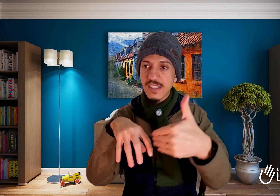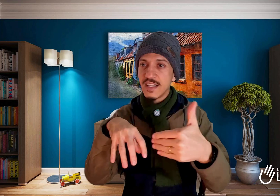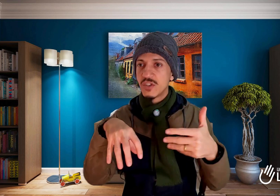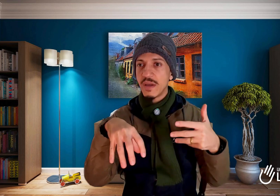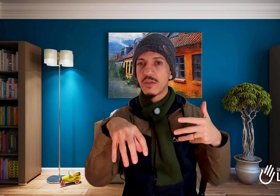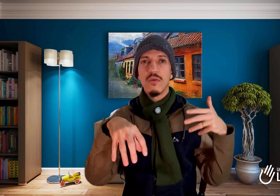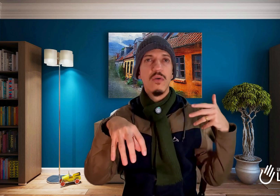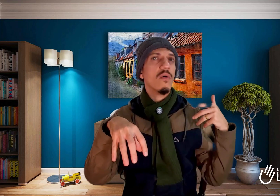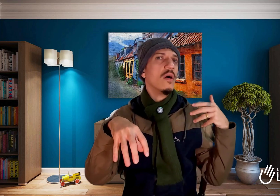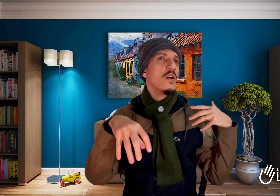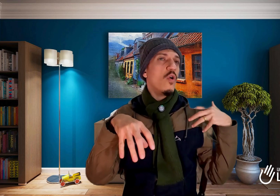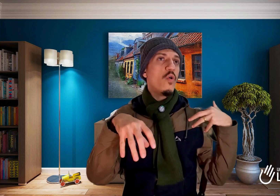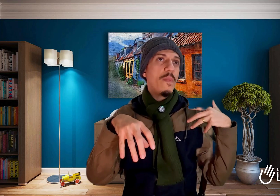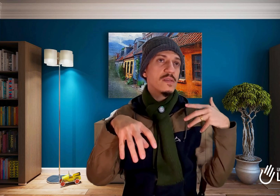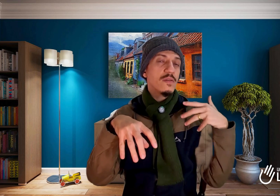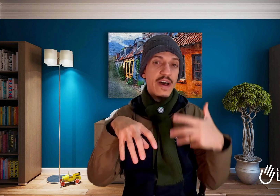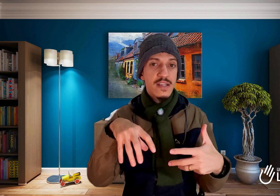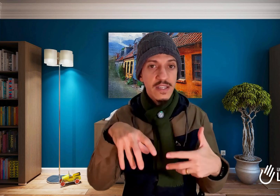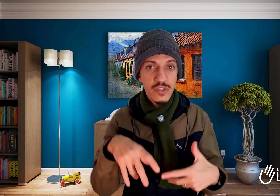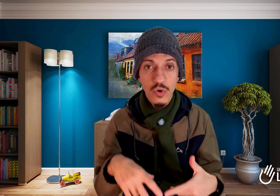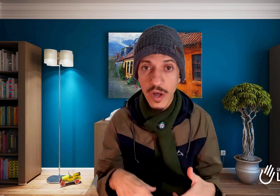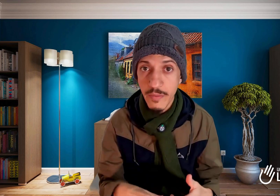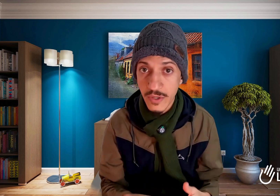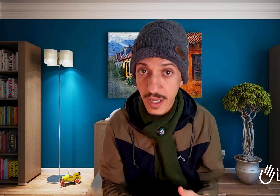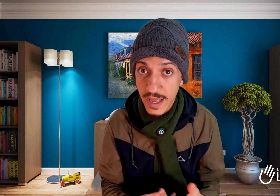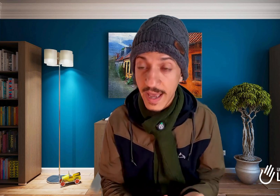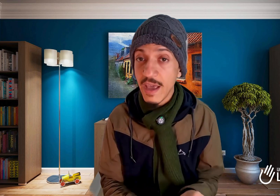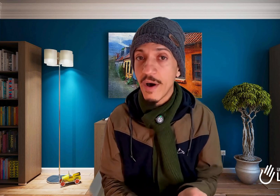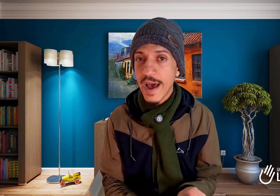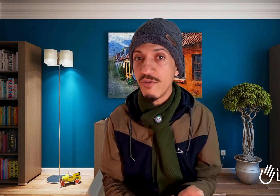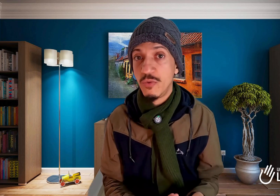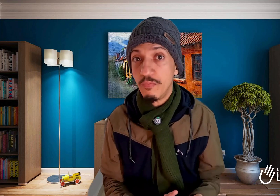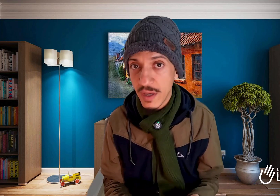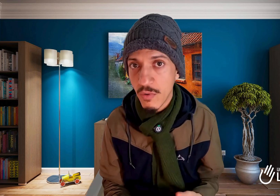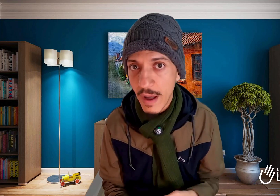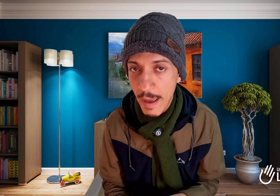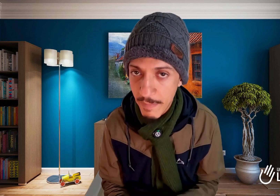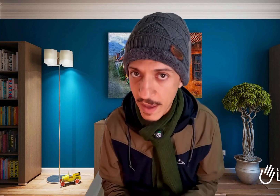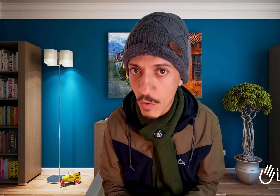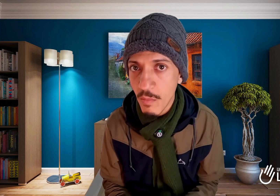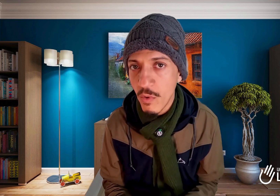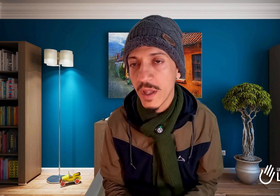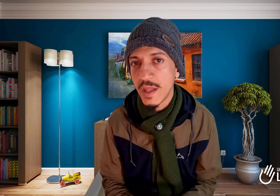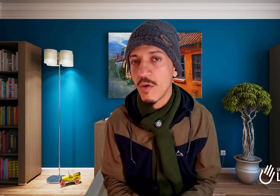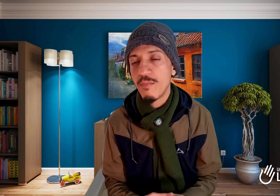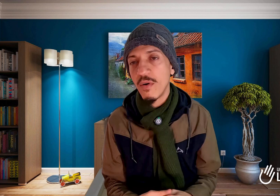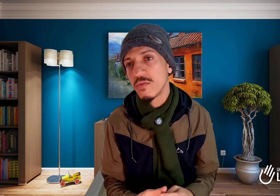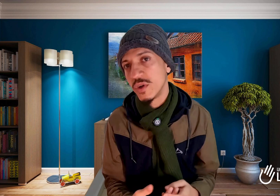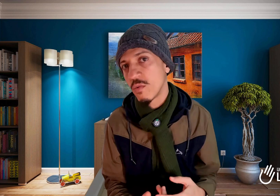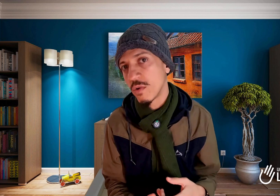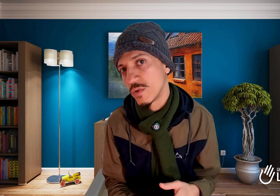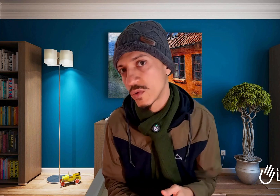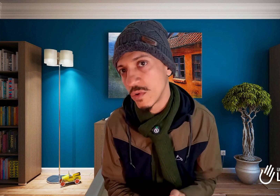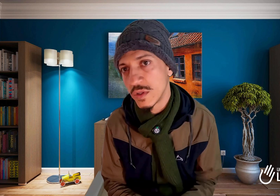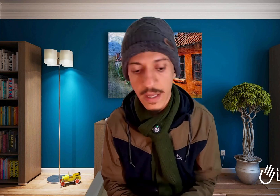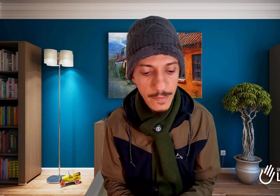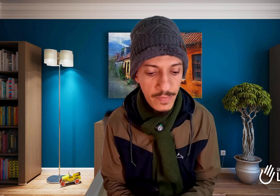de metrô ou passam várias linhas de ônibus. Em horários de pico, é bem comum que tenha um ponto de encontro de surdos ali.